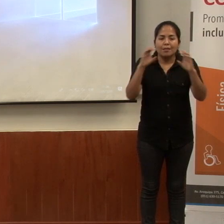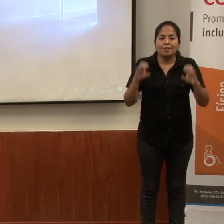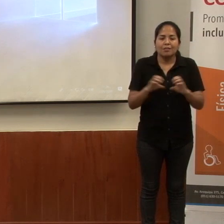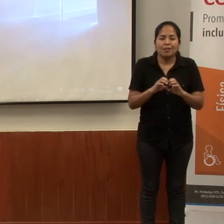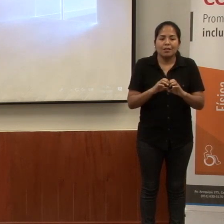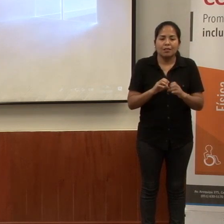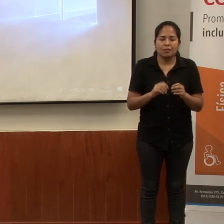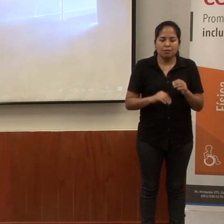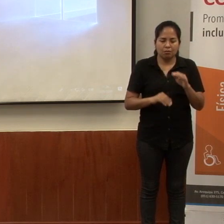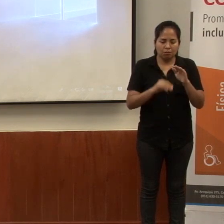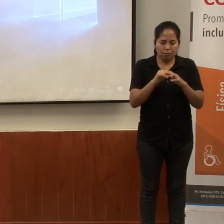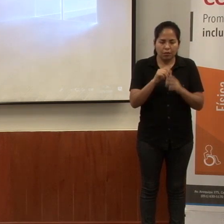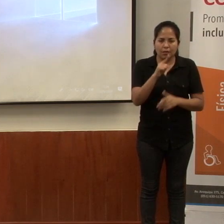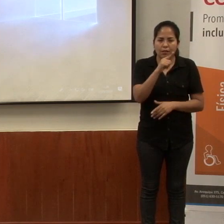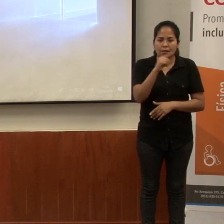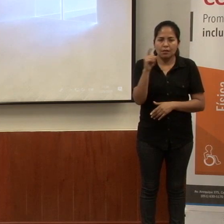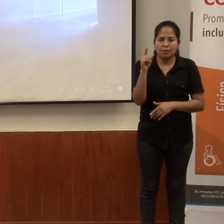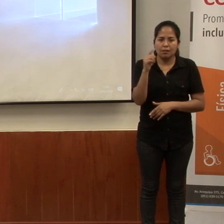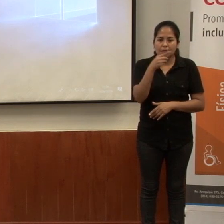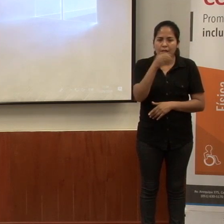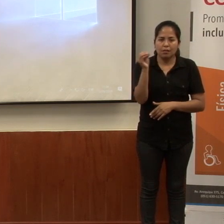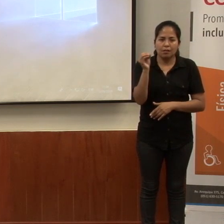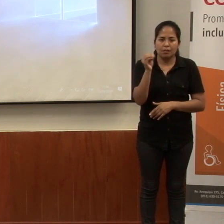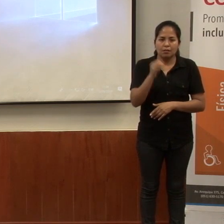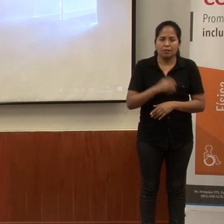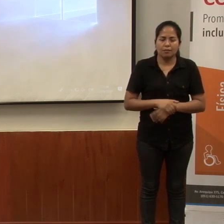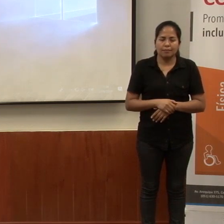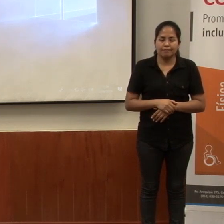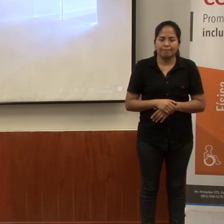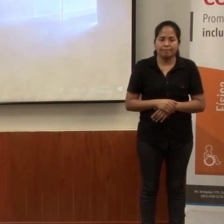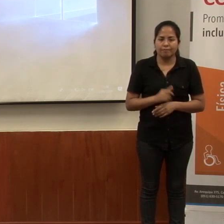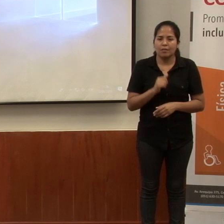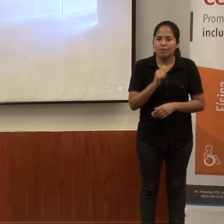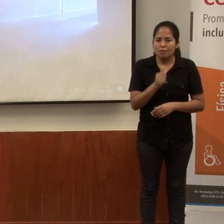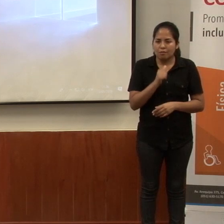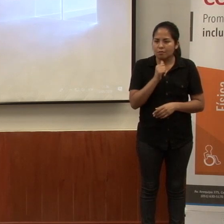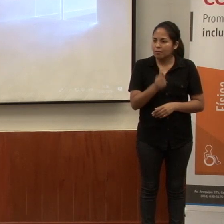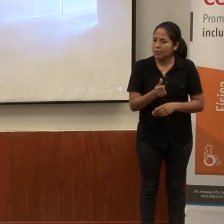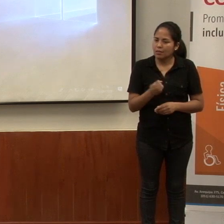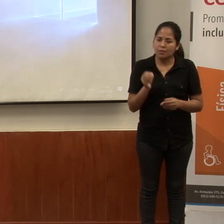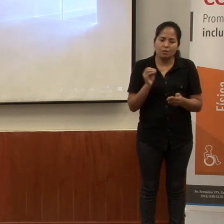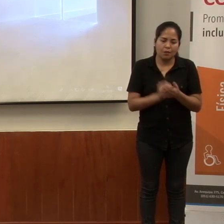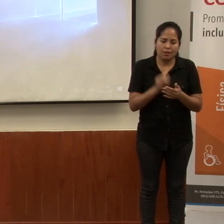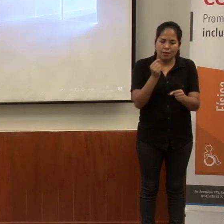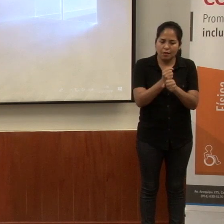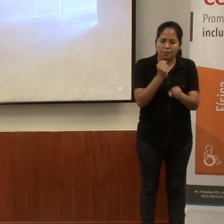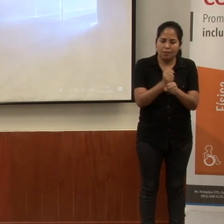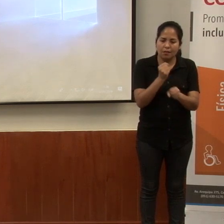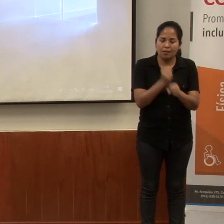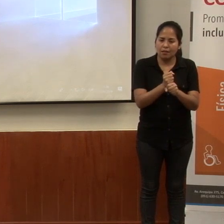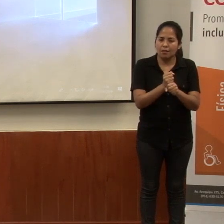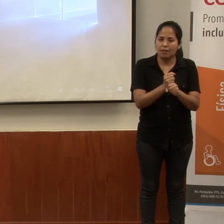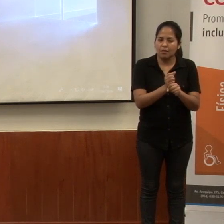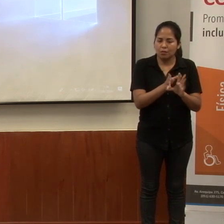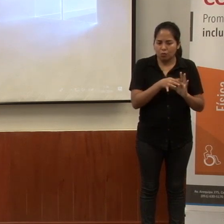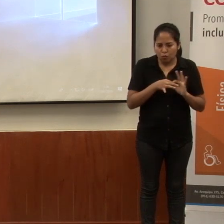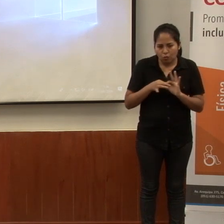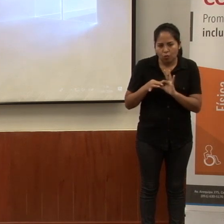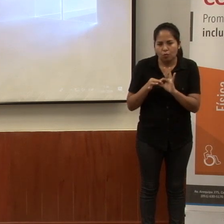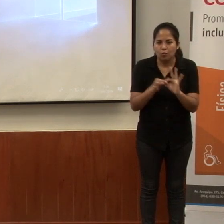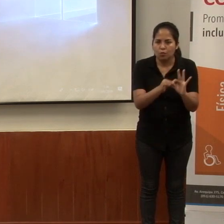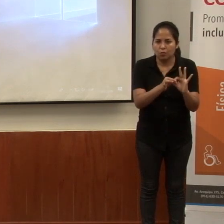Estoy hablando de realidades. Por eso lo que hay que hacerse es meterse a trabajar el codo a codo y construir